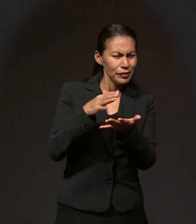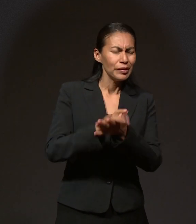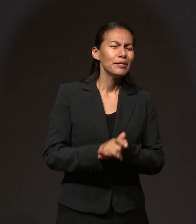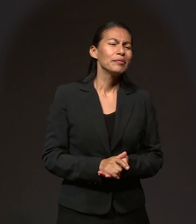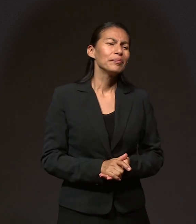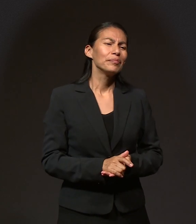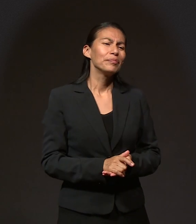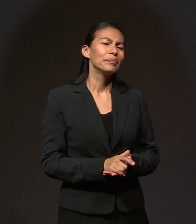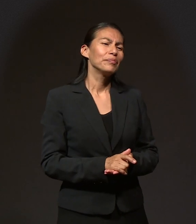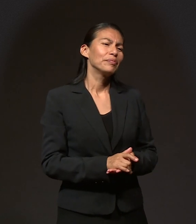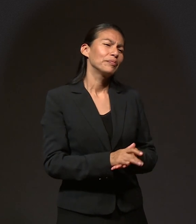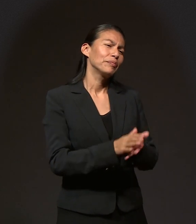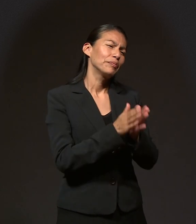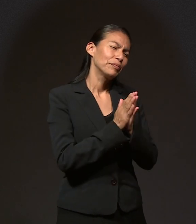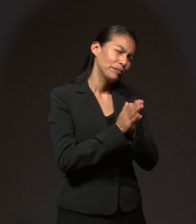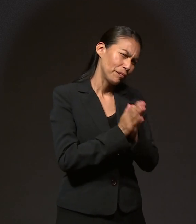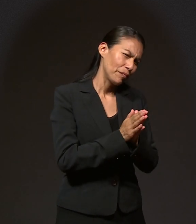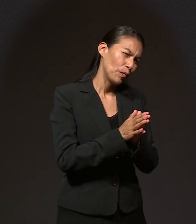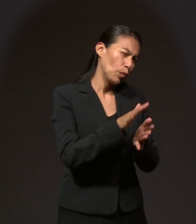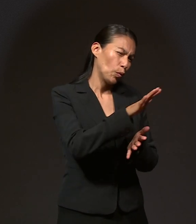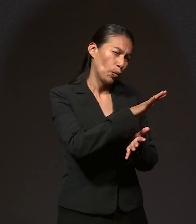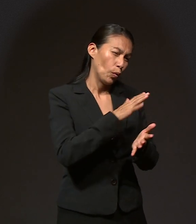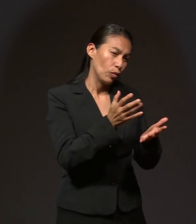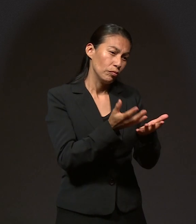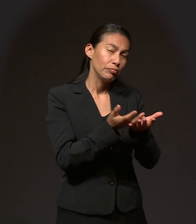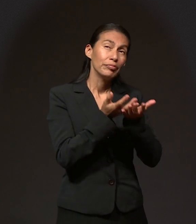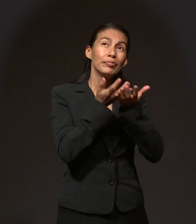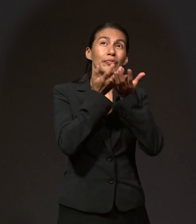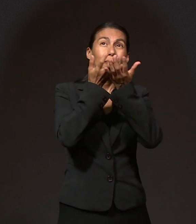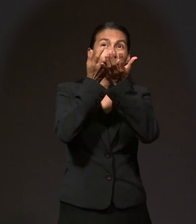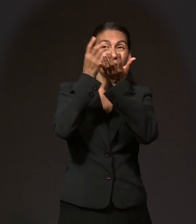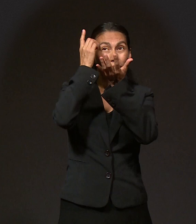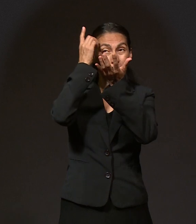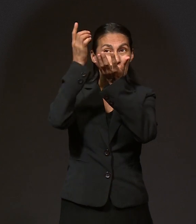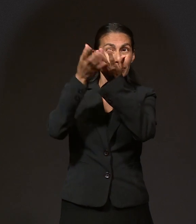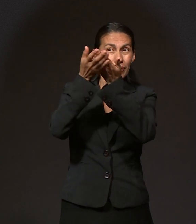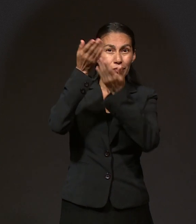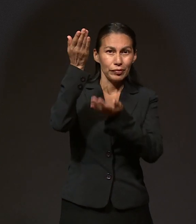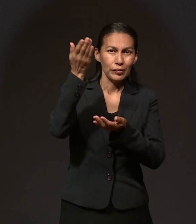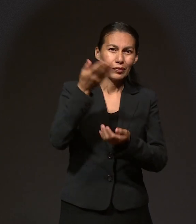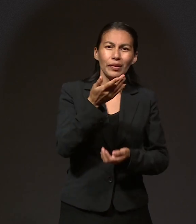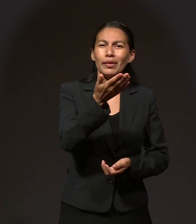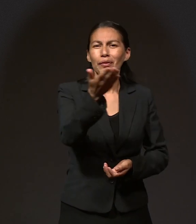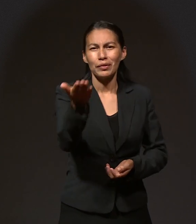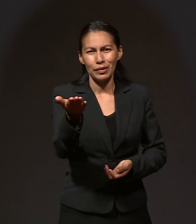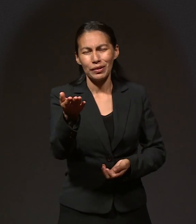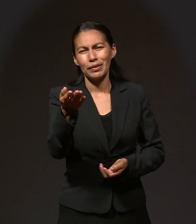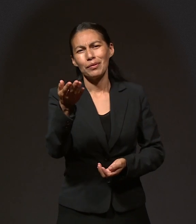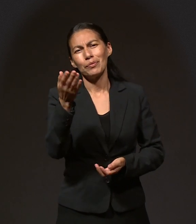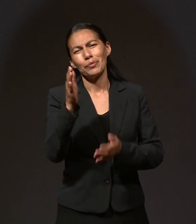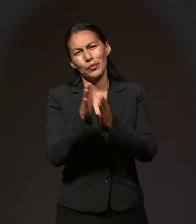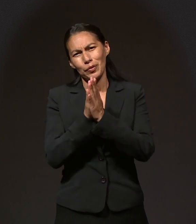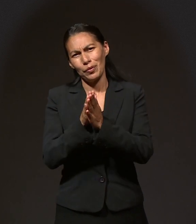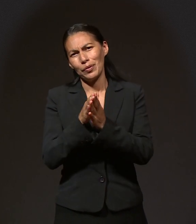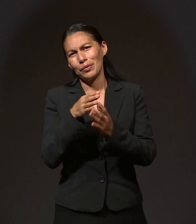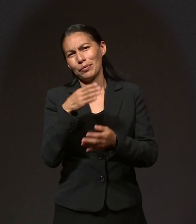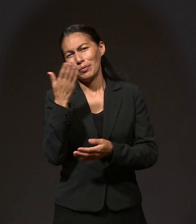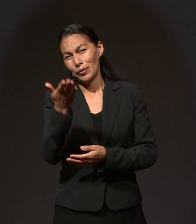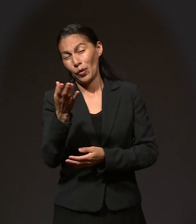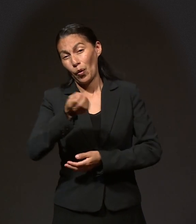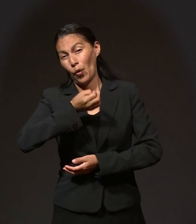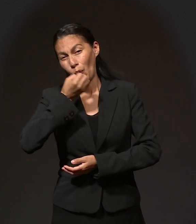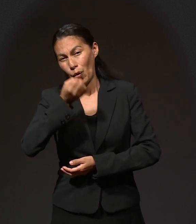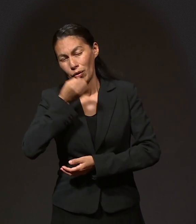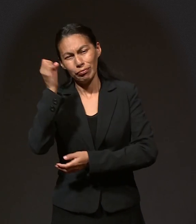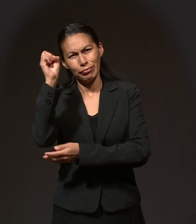que la gente nos ha enviado al programa. Y quisiéramos ponerle las manos de Dios. También les pediríamos que inclinen su rostro donde